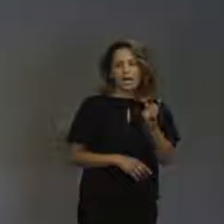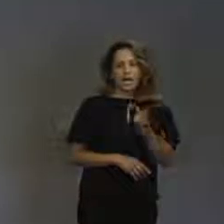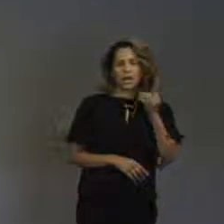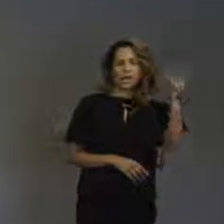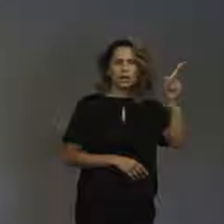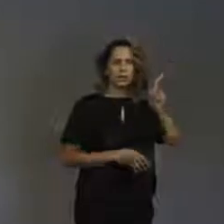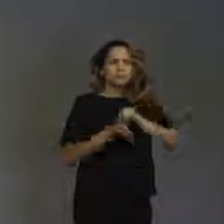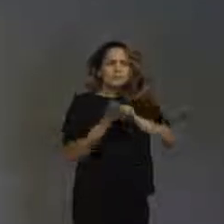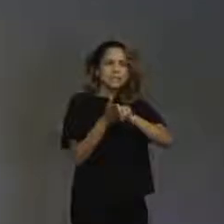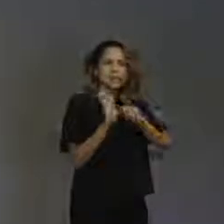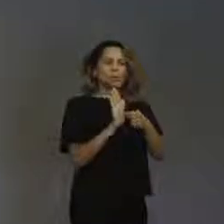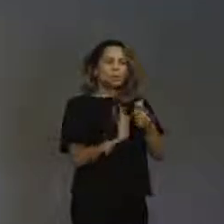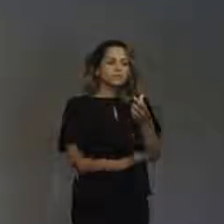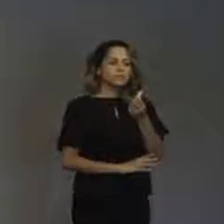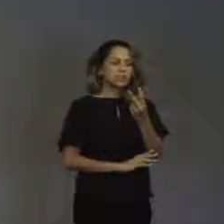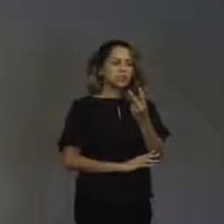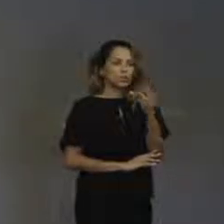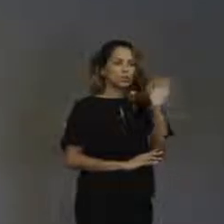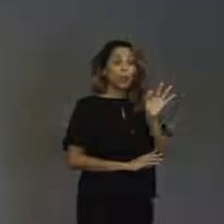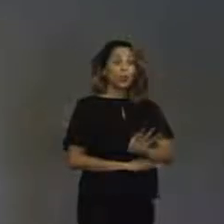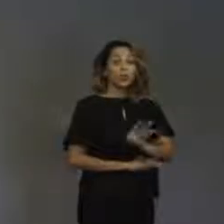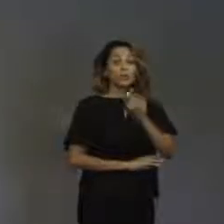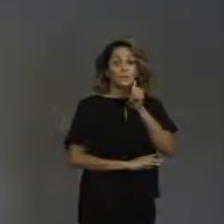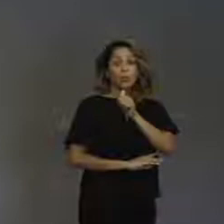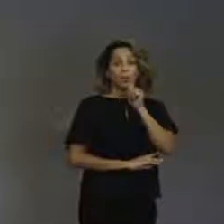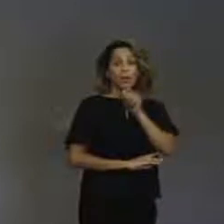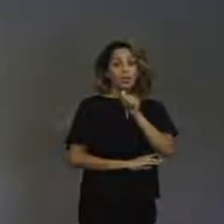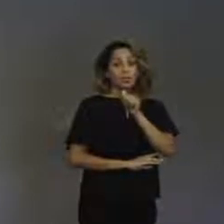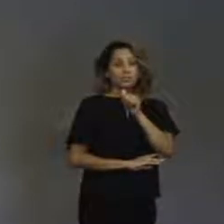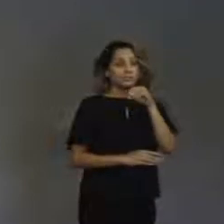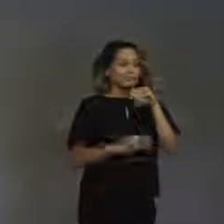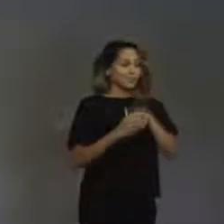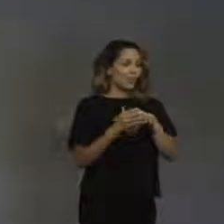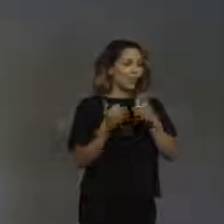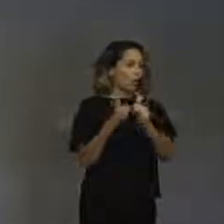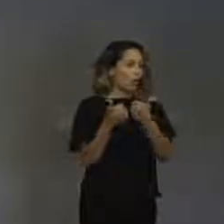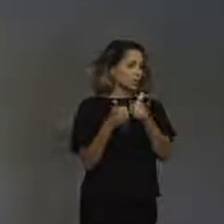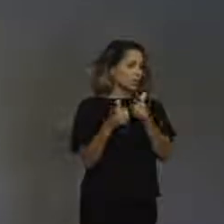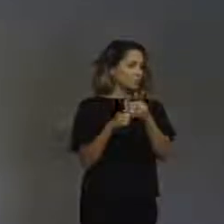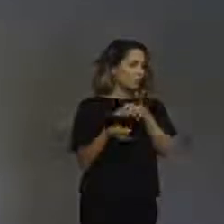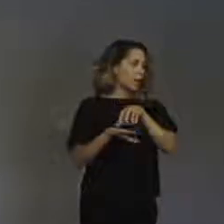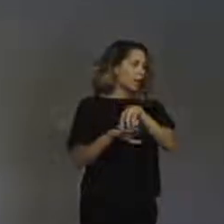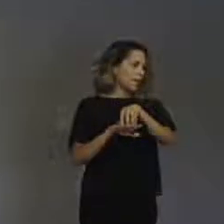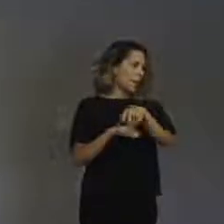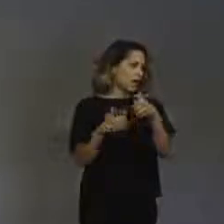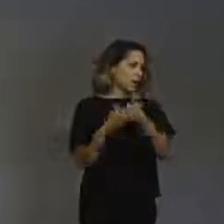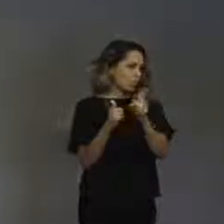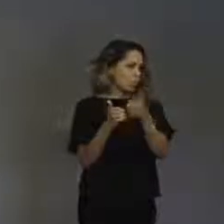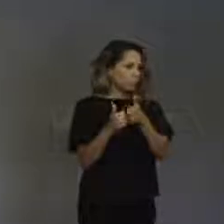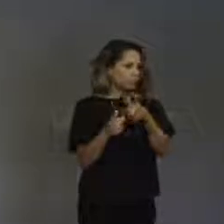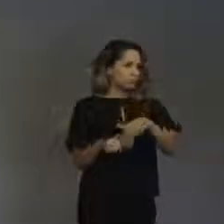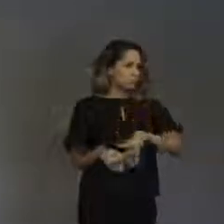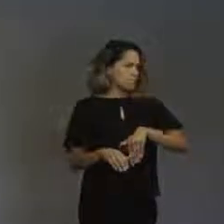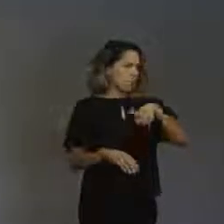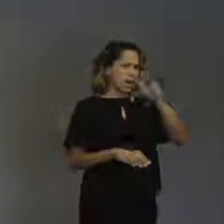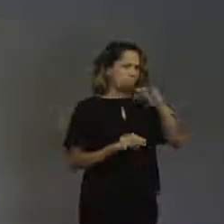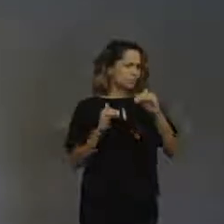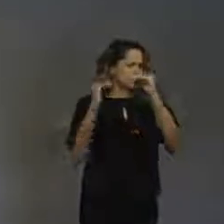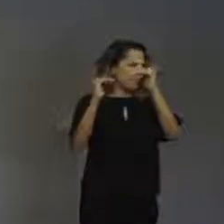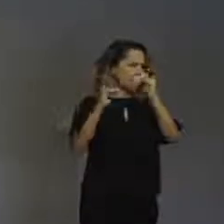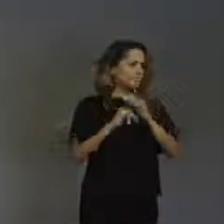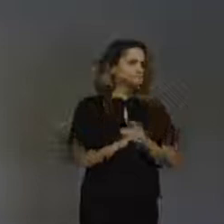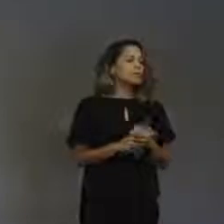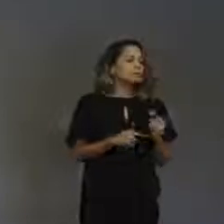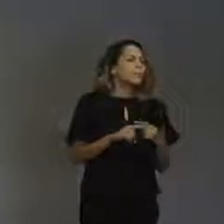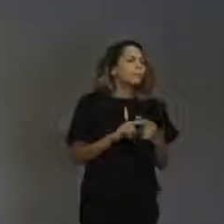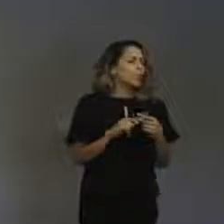Belo Horizonte são as mulheres nos ônibus. É bastante mais do que os homens, né? E por que isso também? Porque